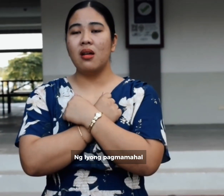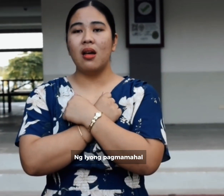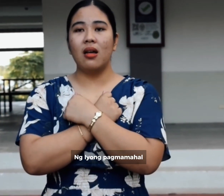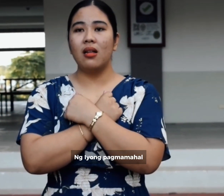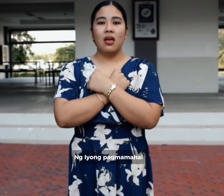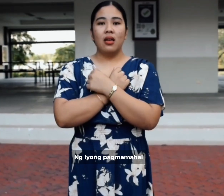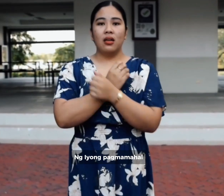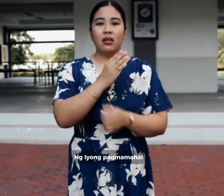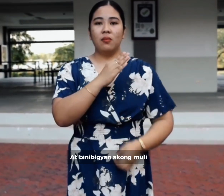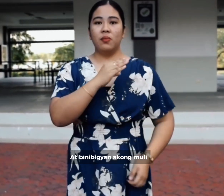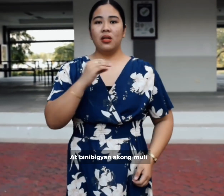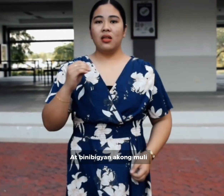pagmamahal at